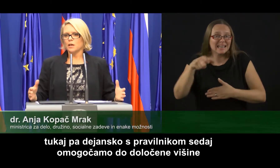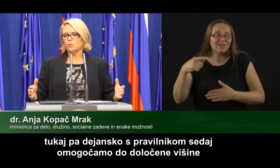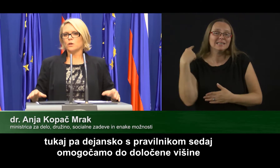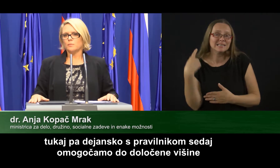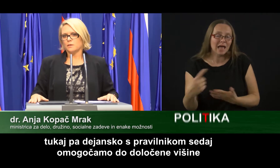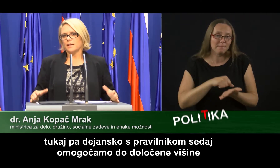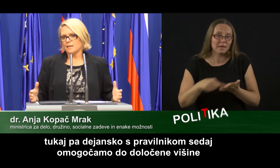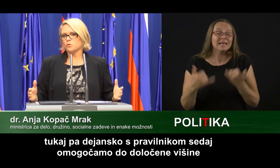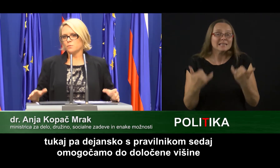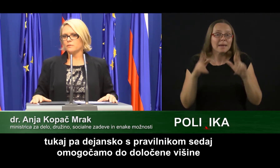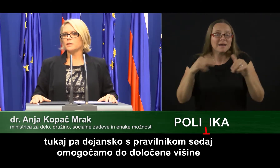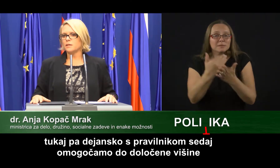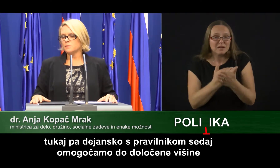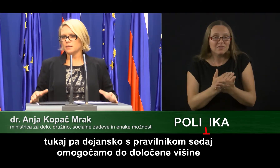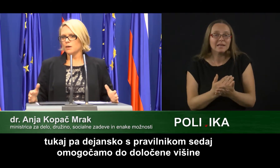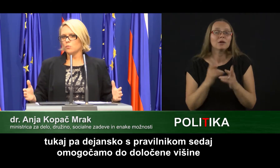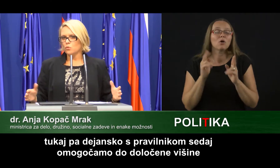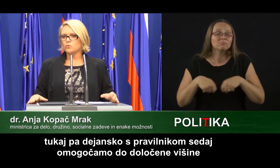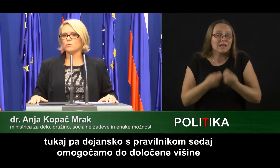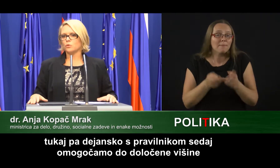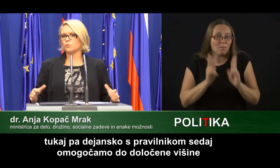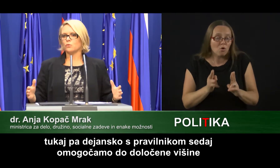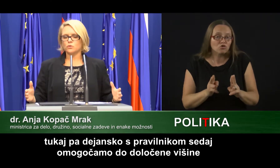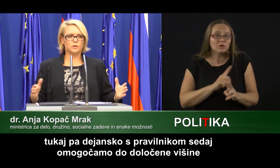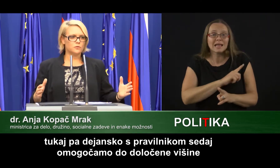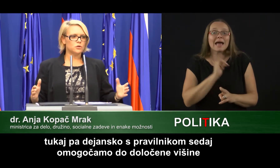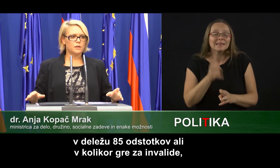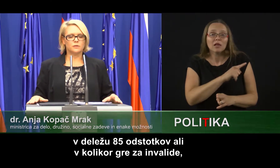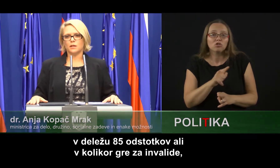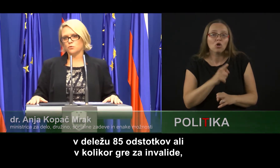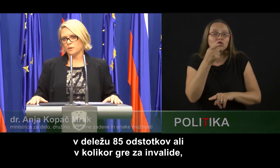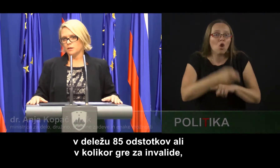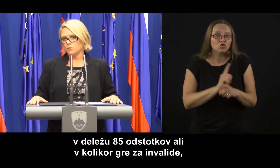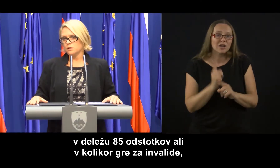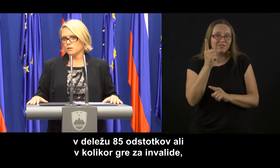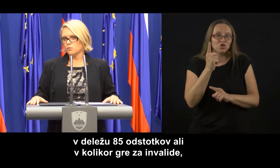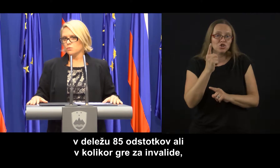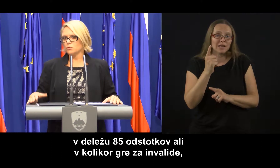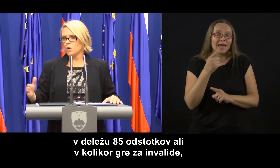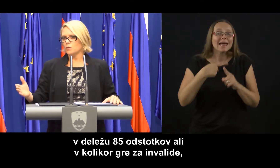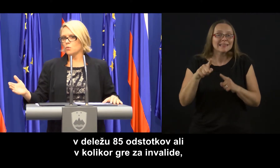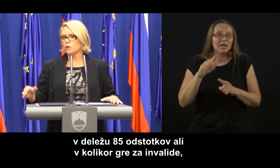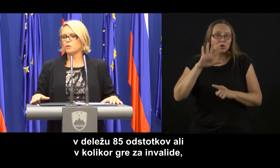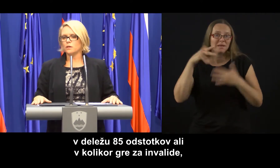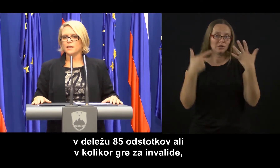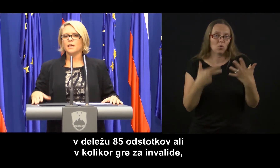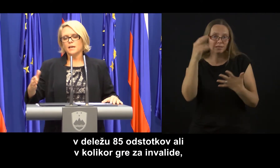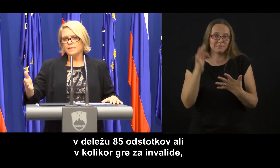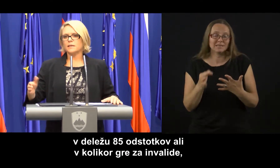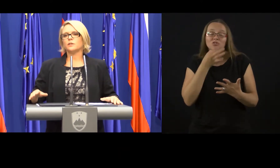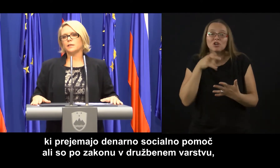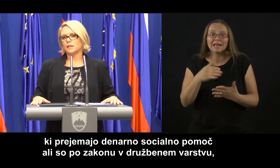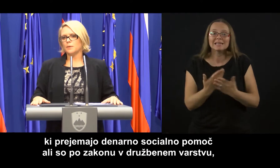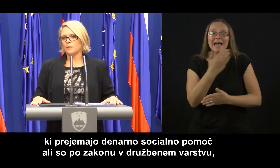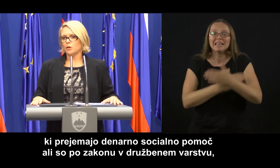plačati, tukaj pa dejansko s pravilnikom sedaj omogočamo do določene višine v deležu 85% ali okolikor gre